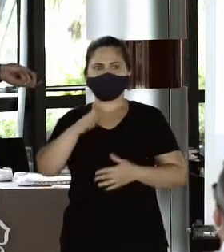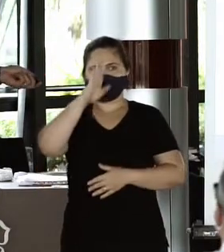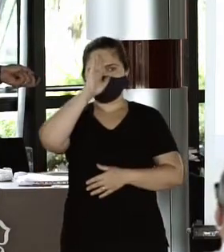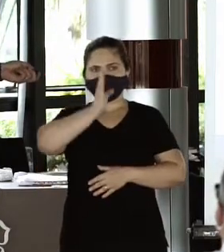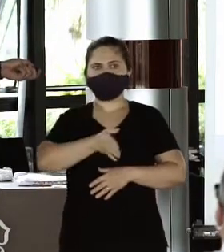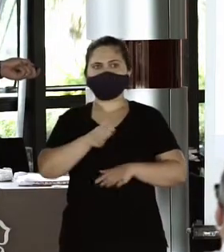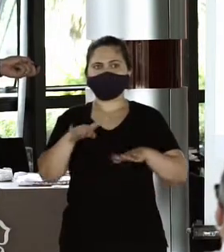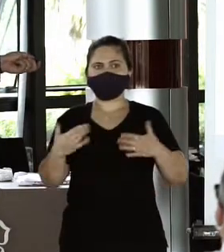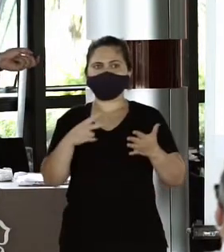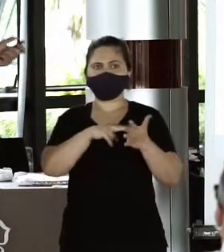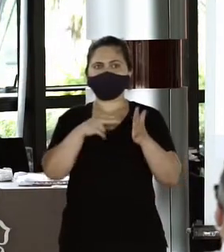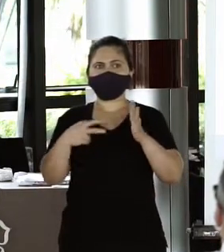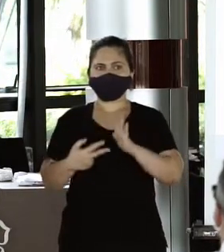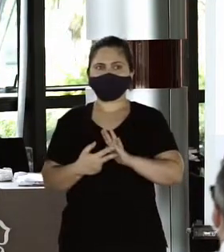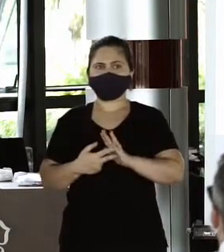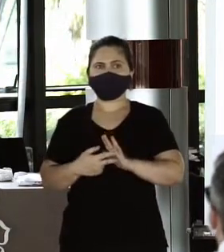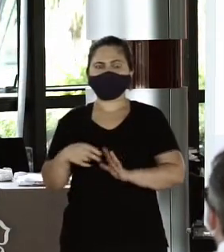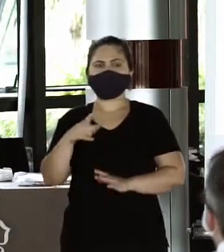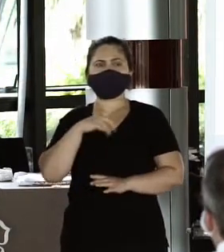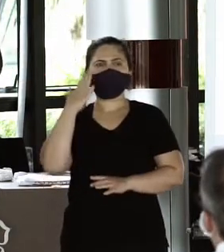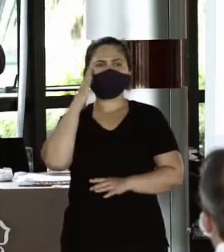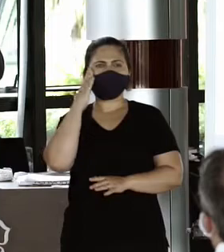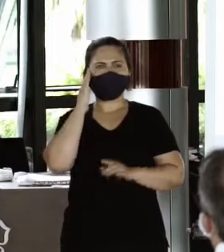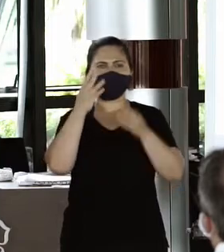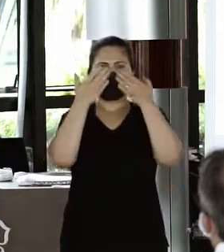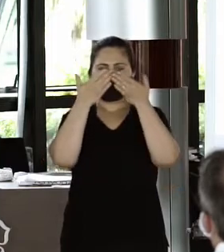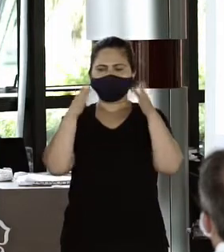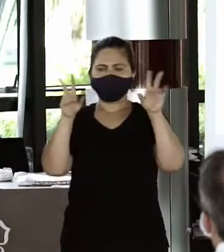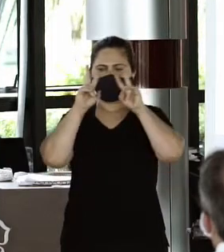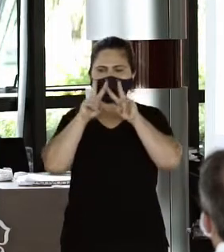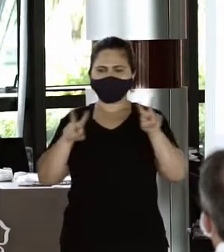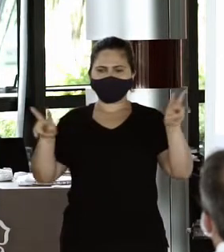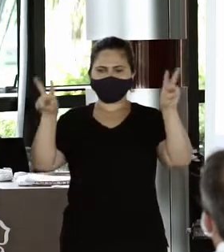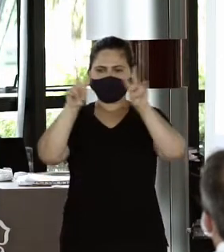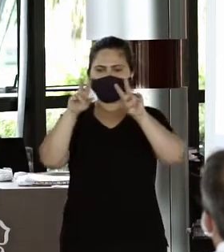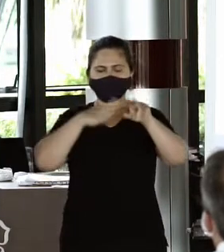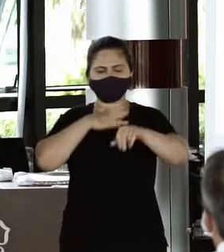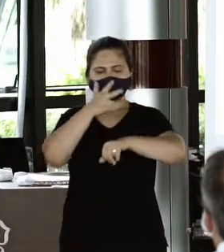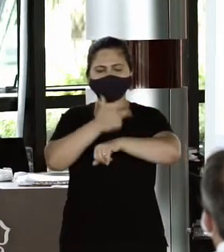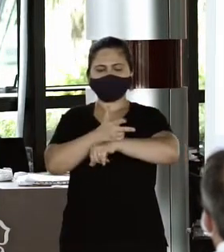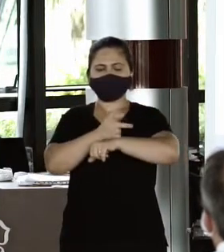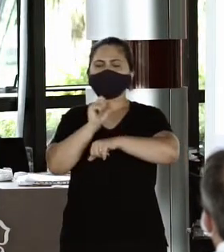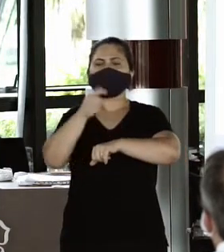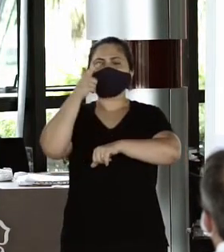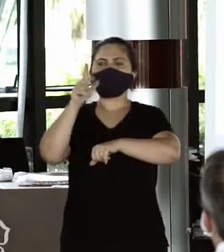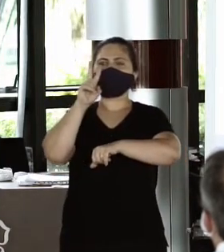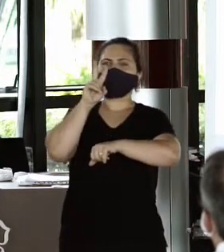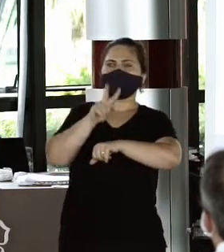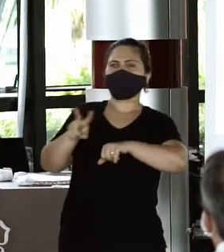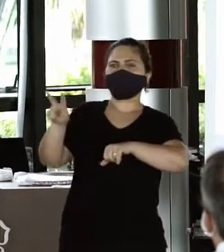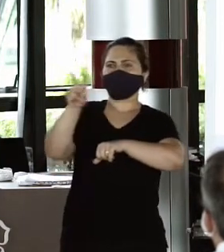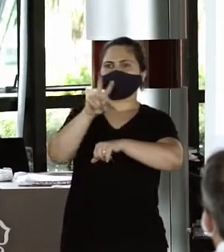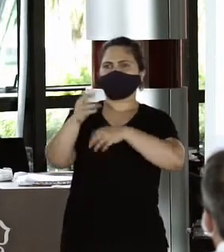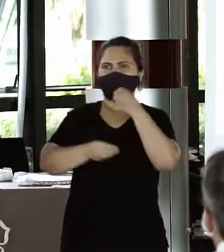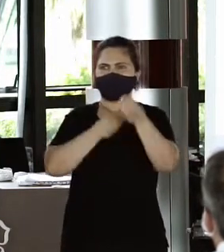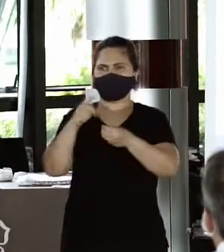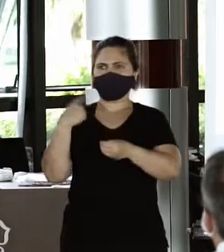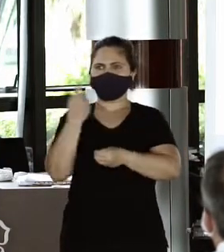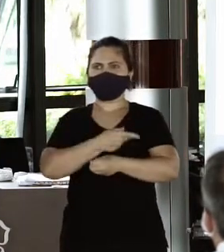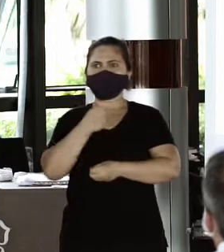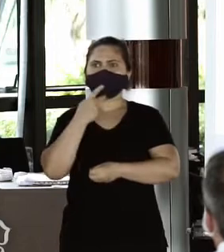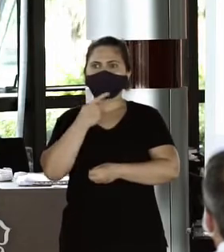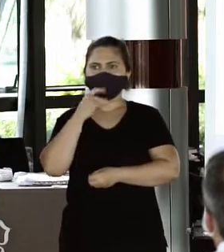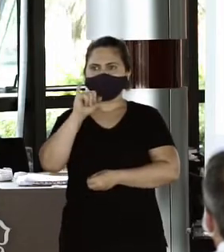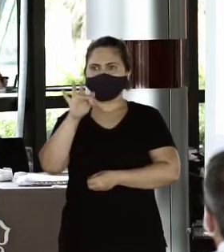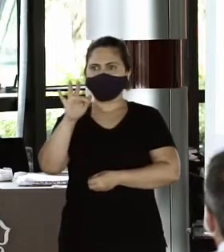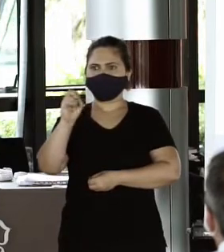Literalmente, né? Eu estou entendendo o campo de visão da minha câmera. O que ela está enxergando ali. Quando a gente está falando do